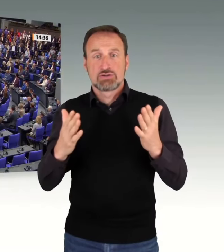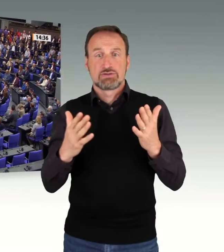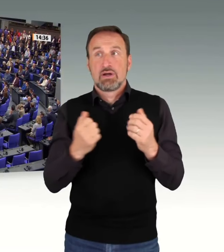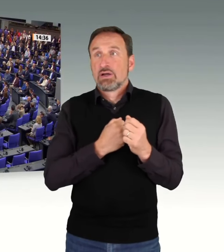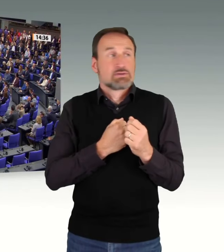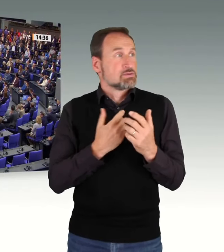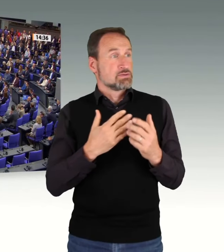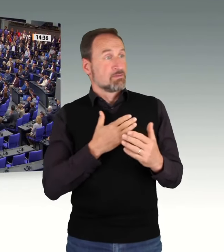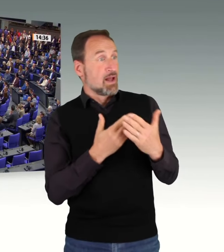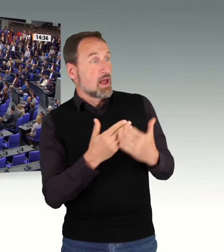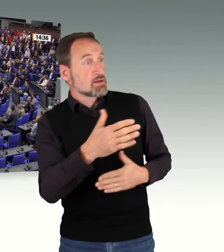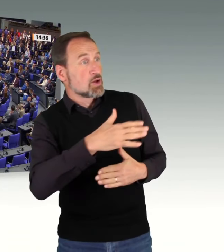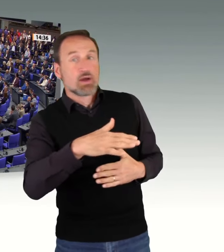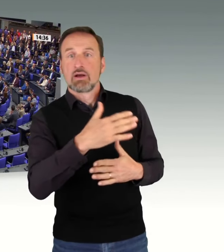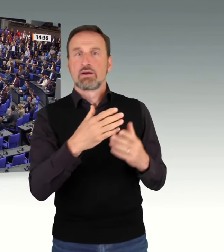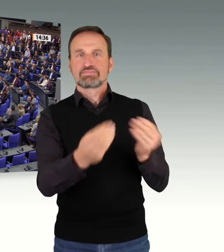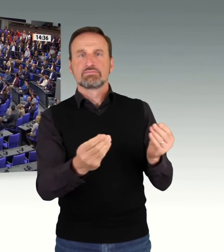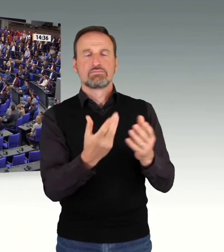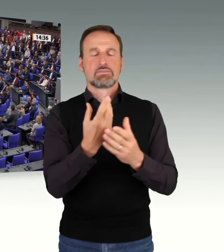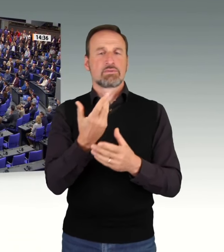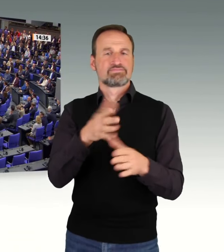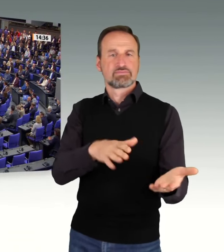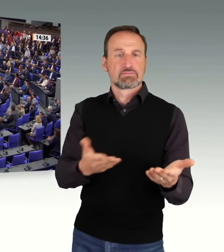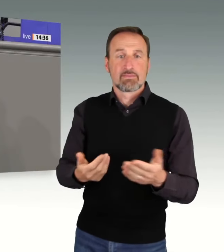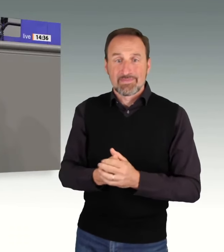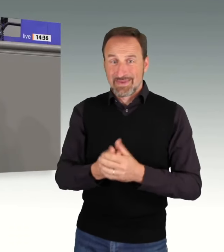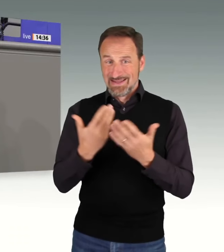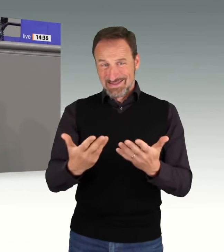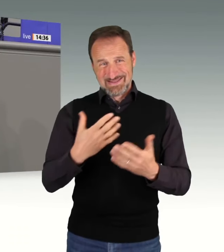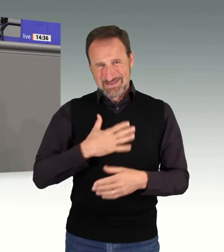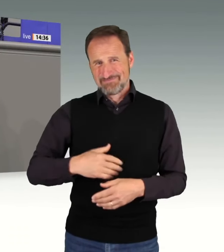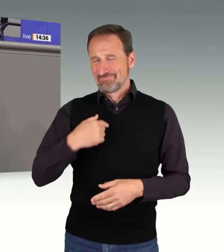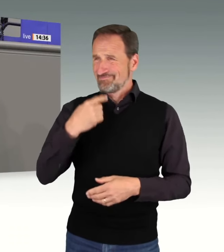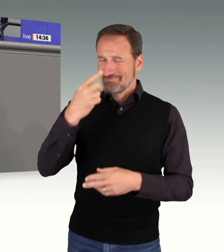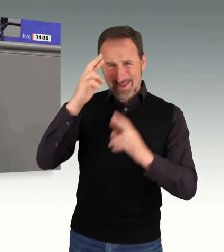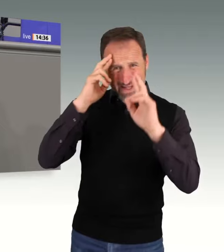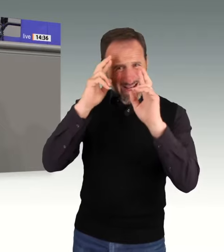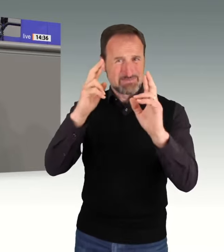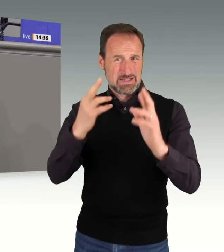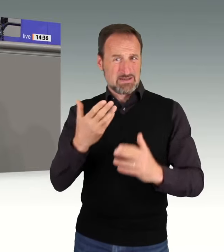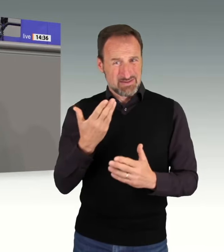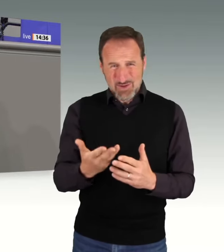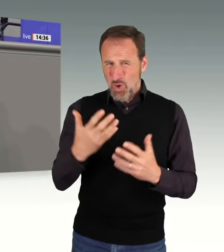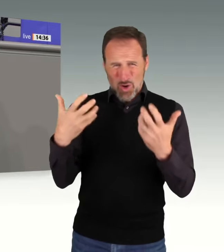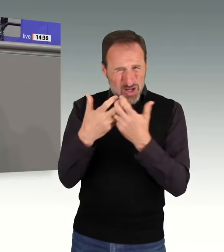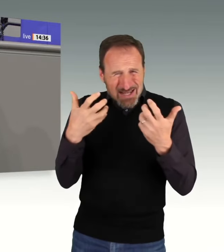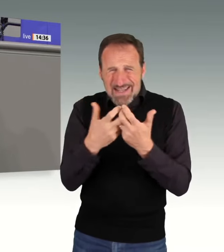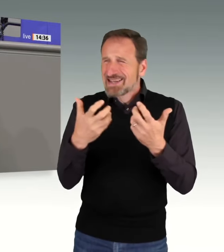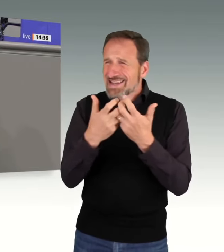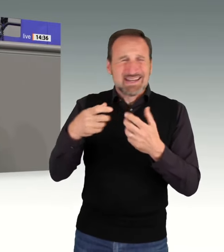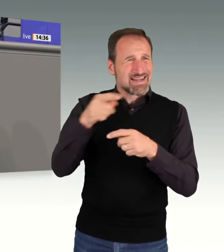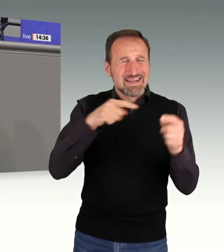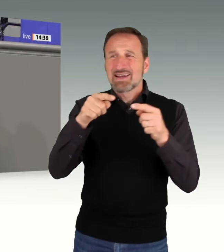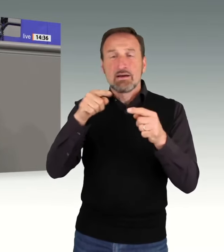befassen. Es ist ein starkes Signal, dass die Ukraine international breit unterstützt wird. Ein starkes Signal, dass